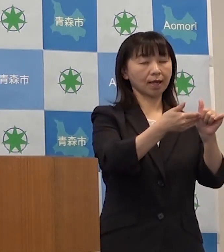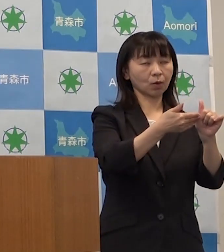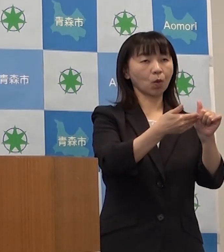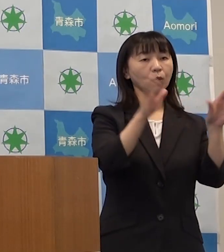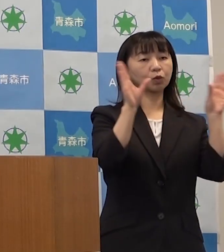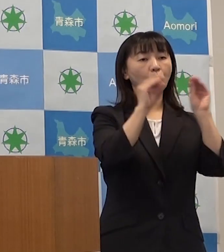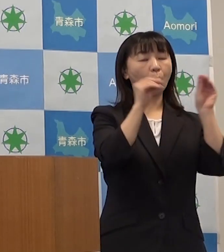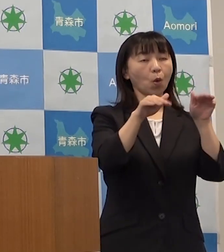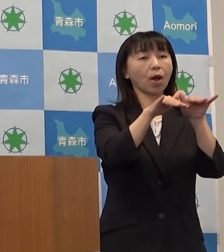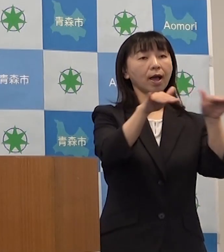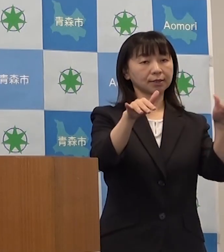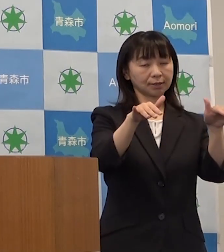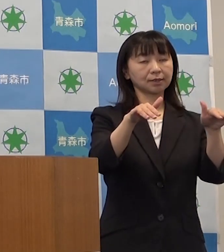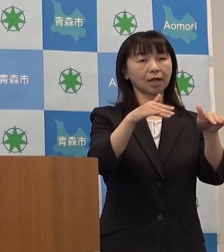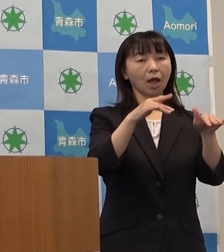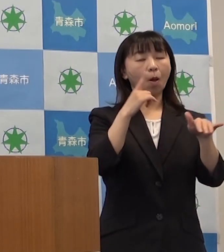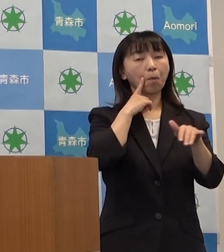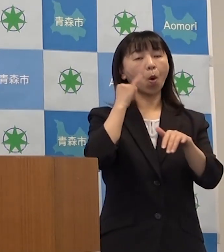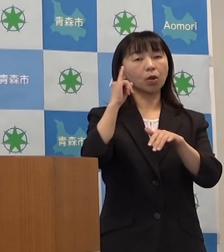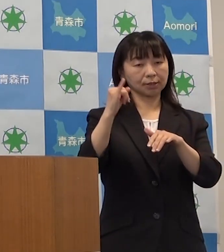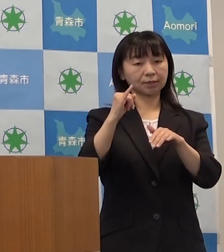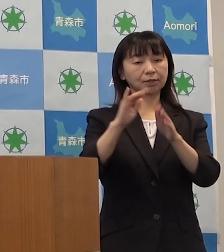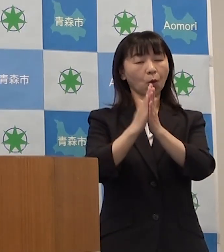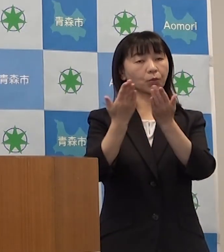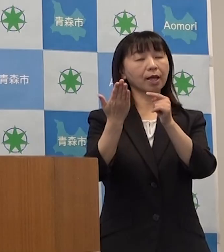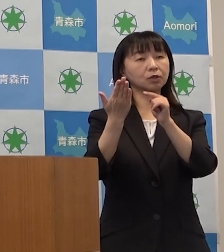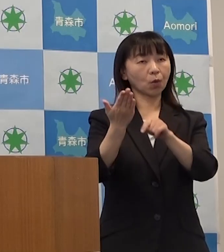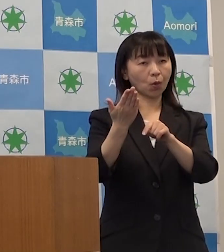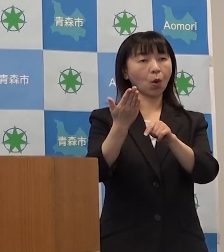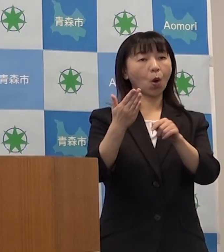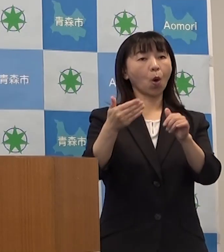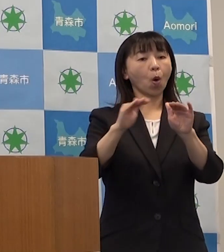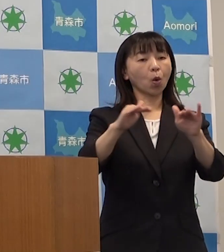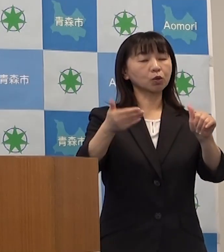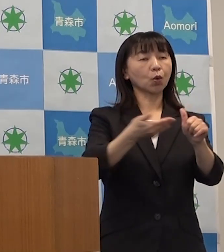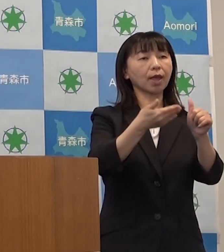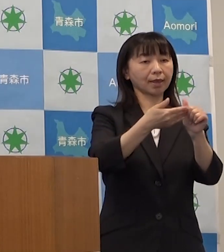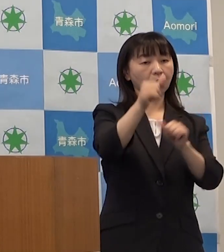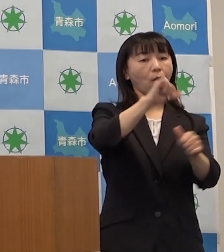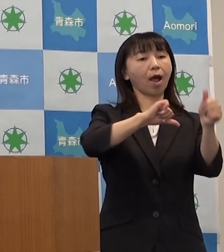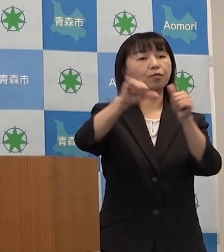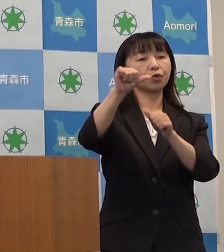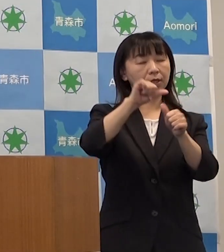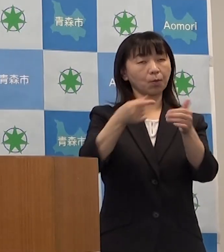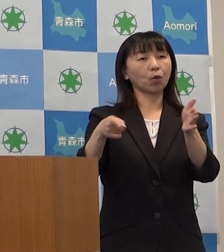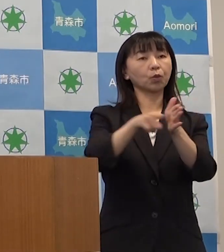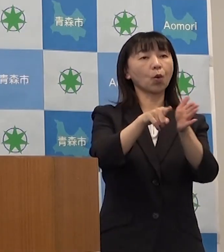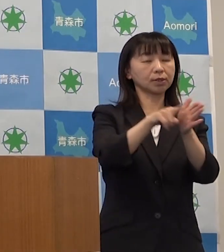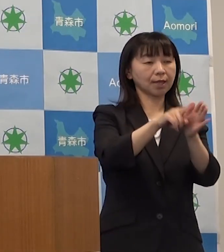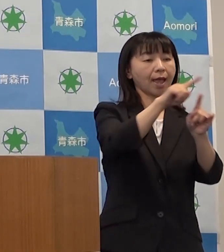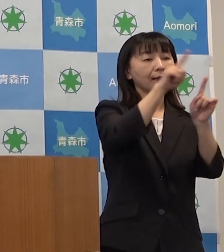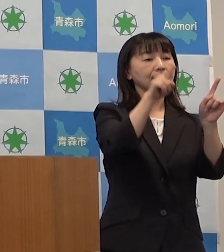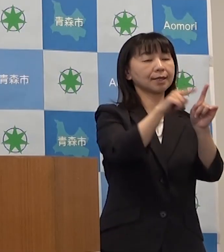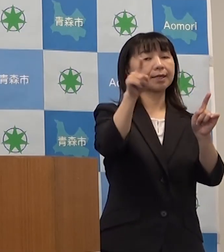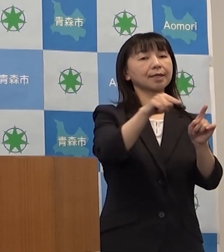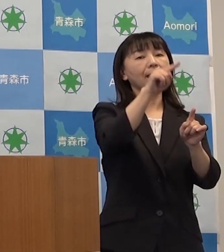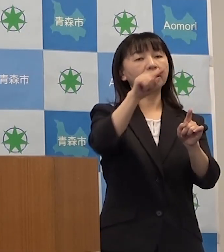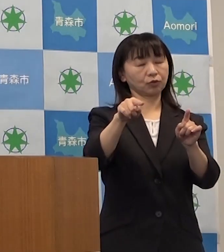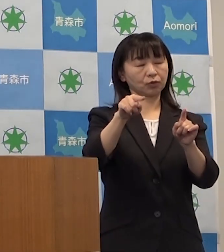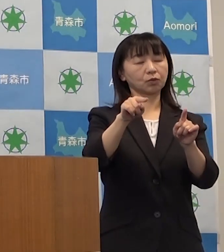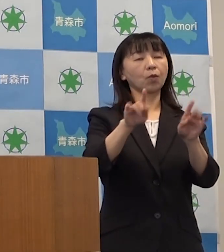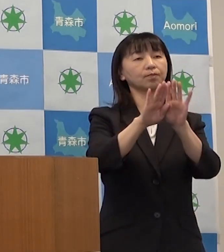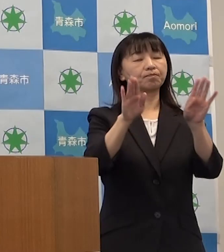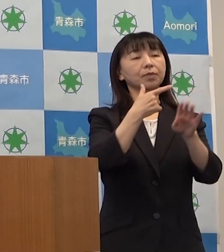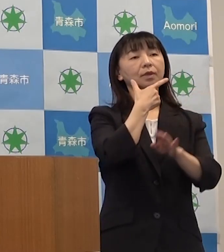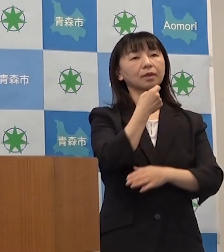や母子健康手帳機能を有した子育て支援アプリの導入により DX を推進していくものでございます